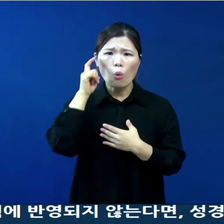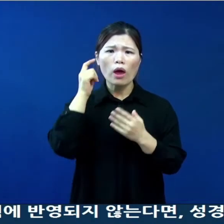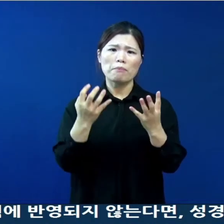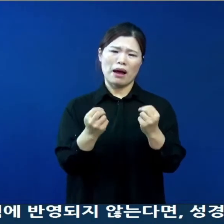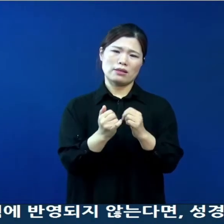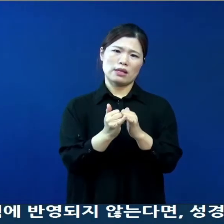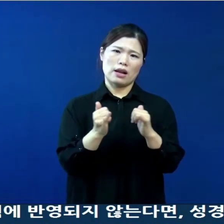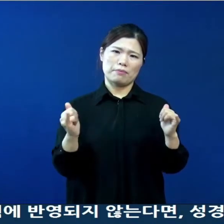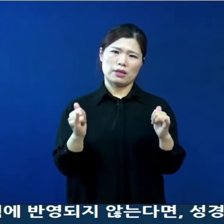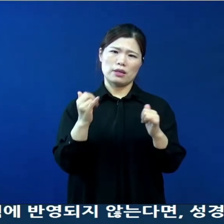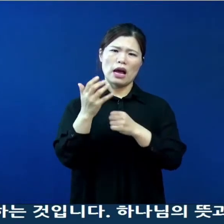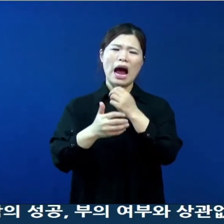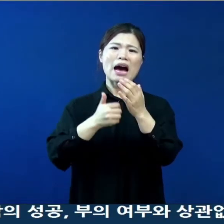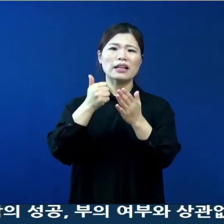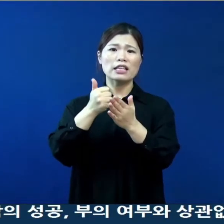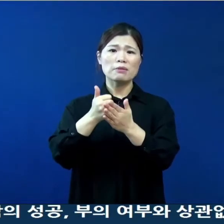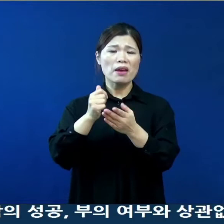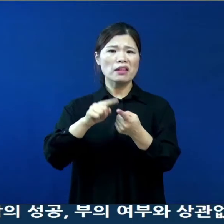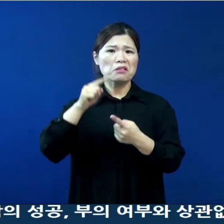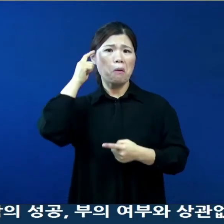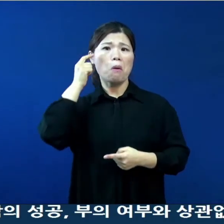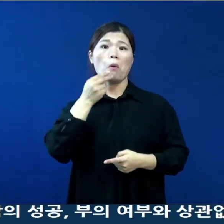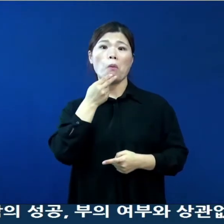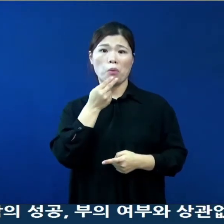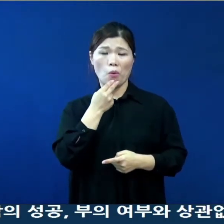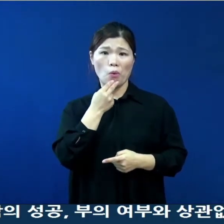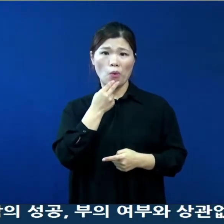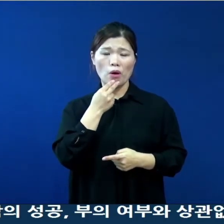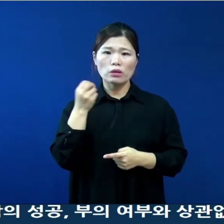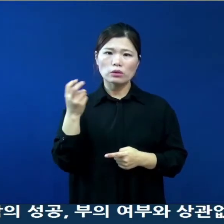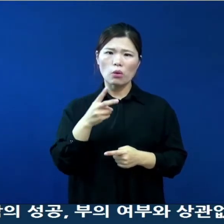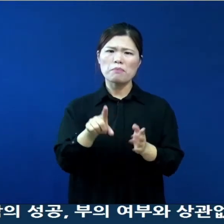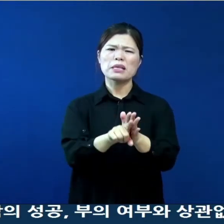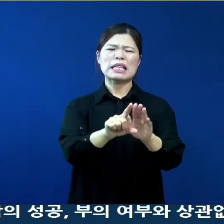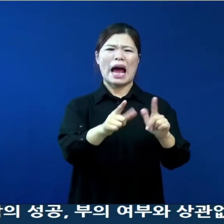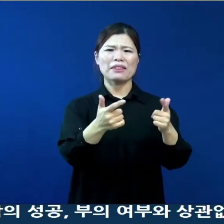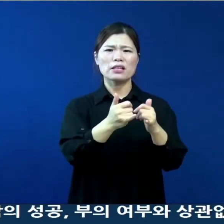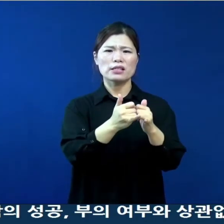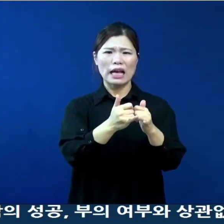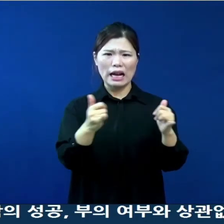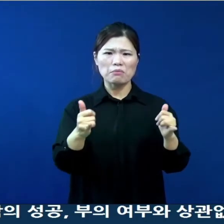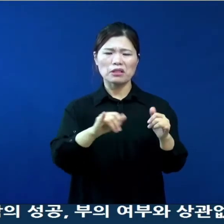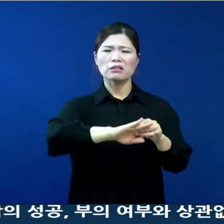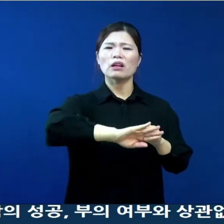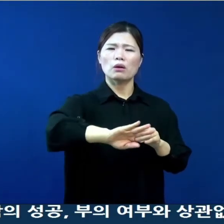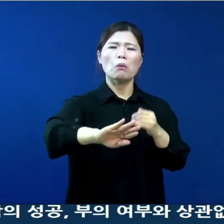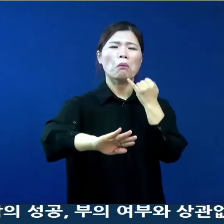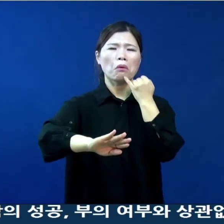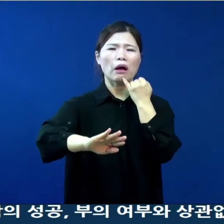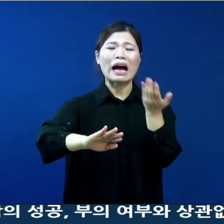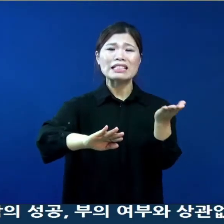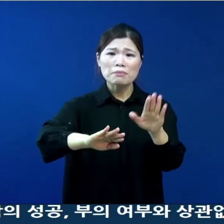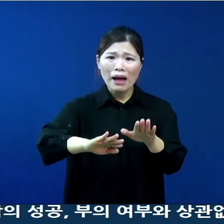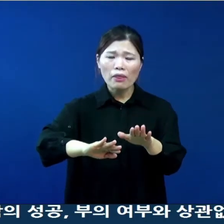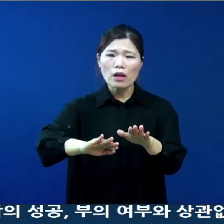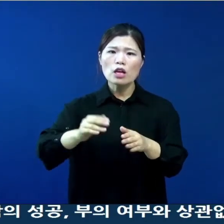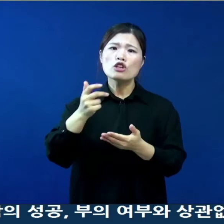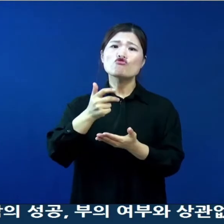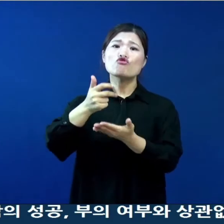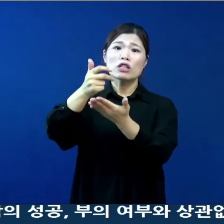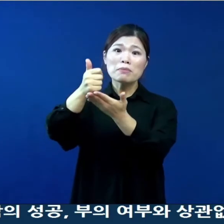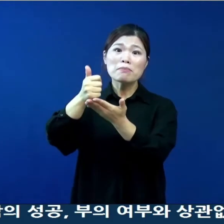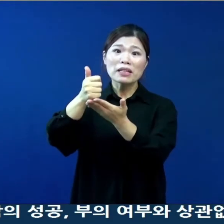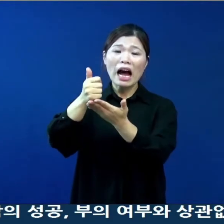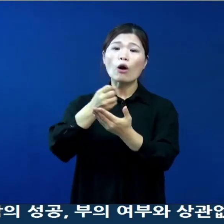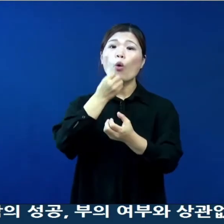사람들이 하나님은 안중에도 두지 않고 심지어 불신자는 차치하고서라도 주님을 주님이라고